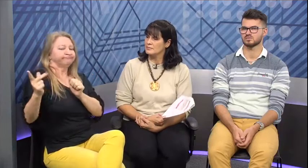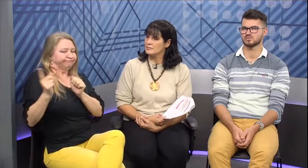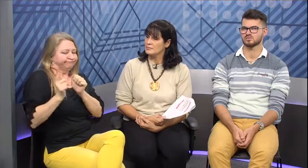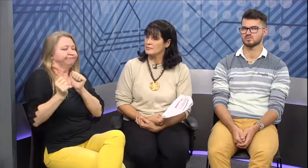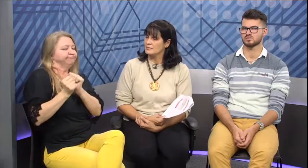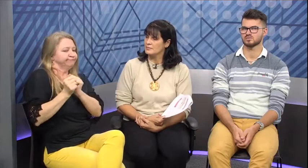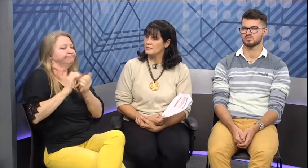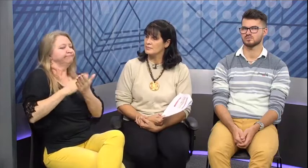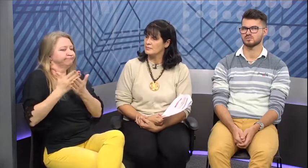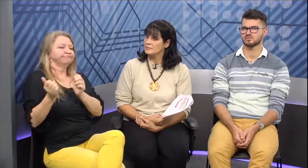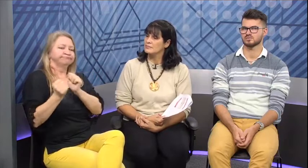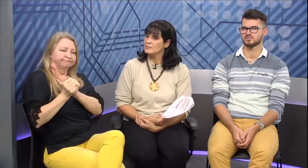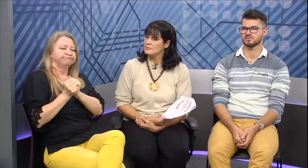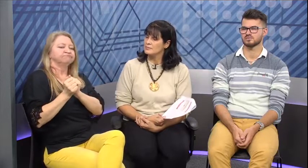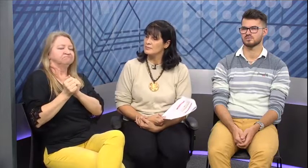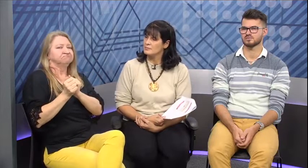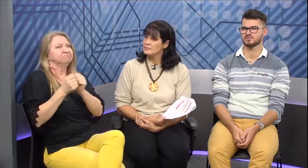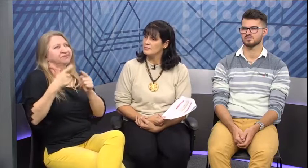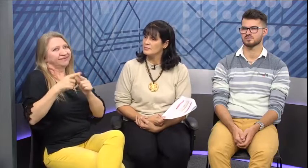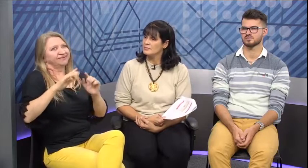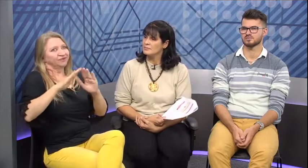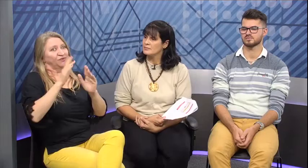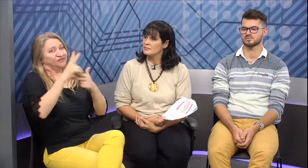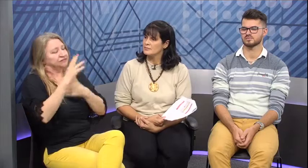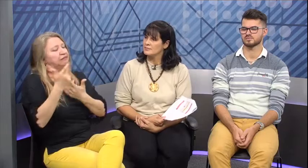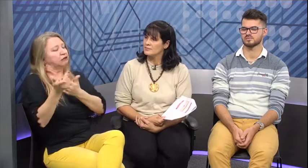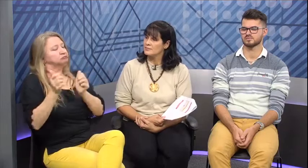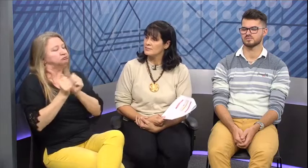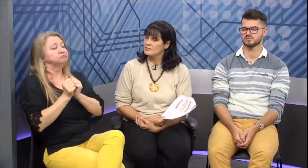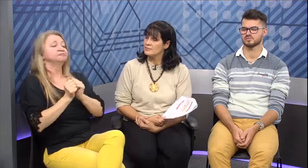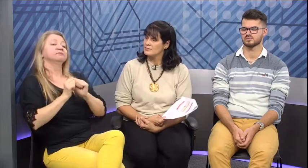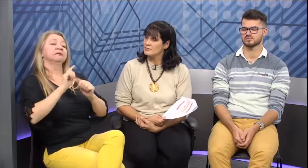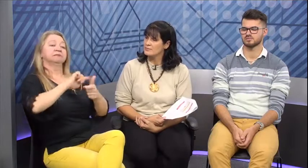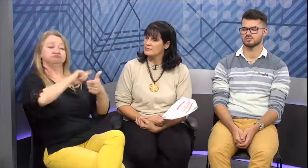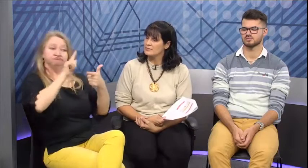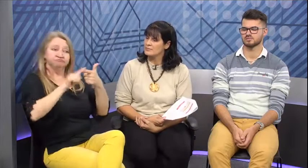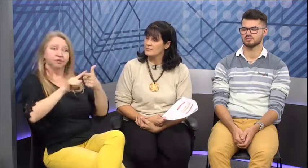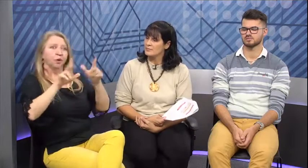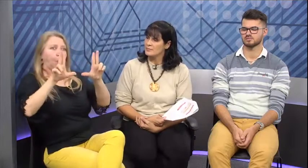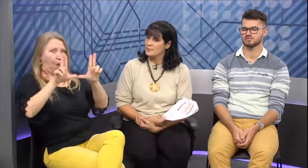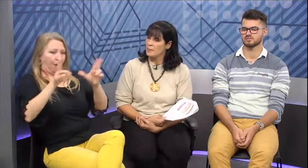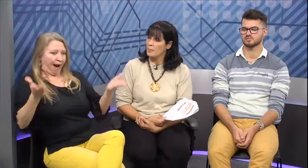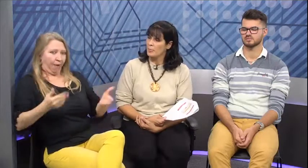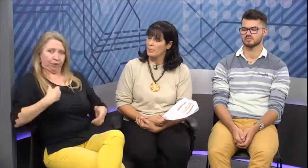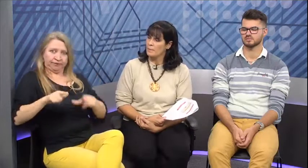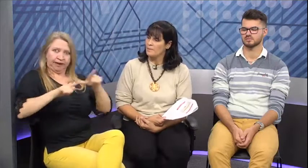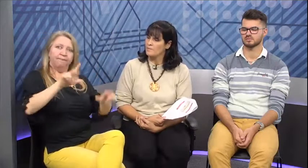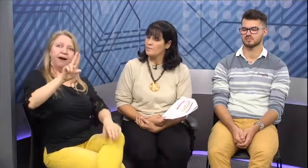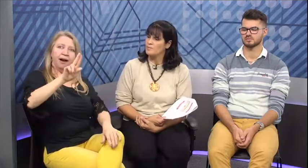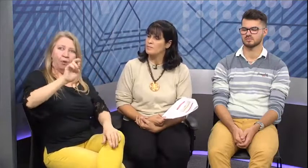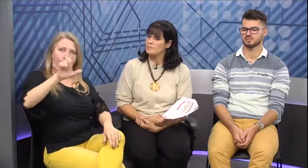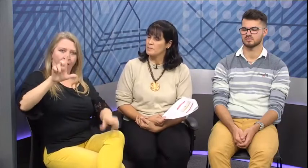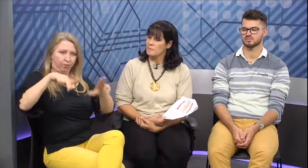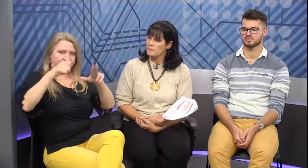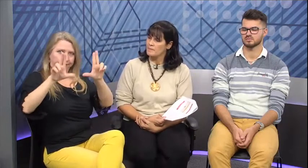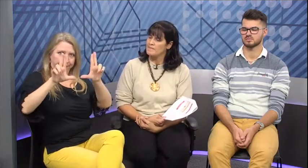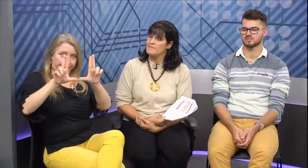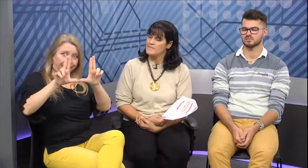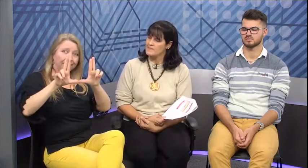intérpretes comigo, que a gente revezavam durante os ensinos. E depois, na Universidade Estadual de